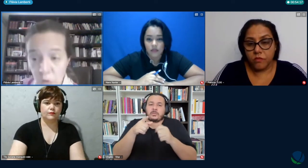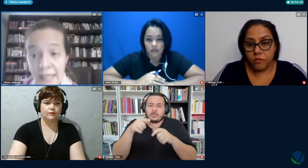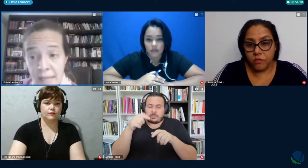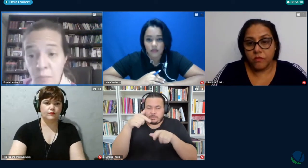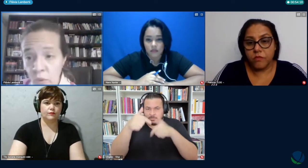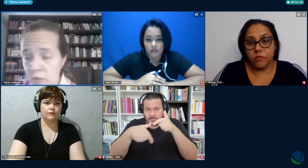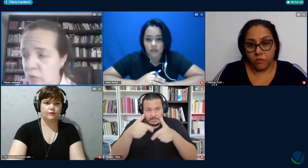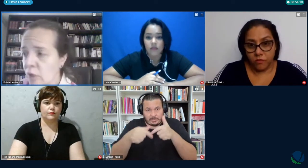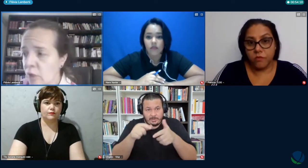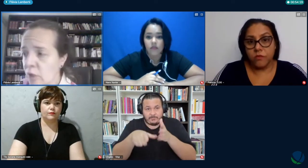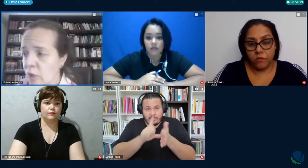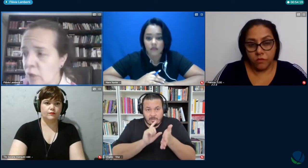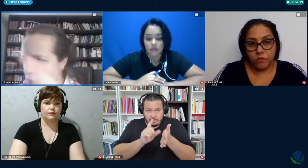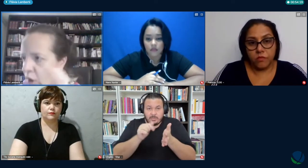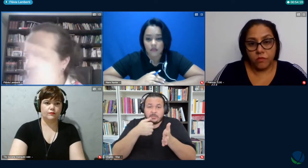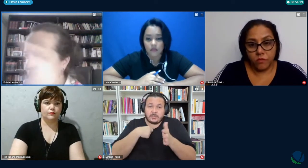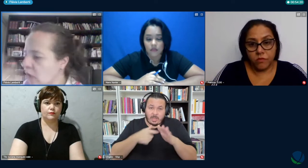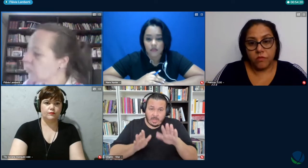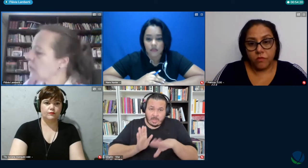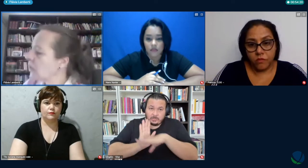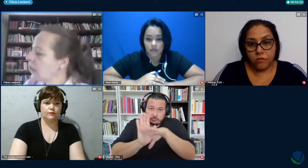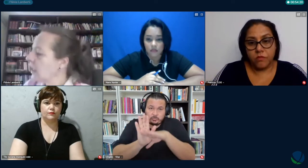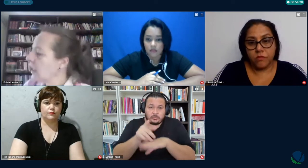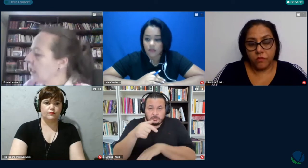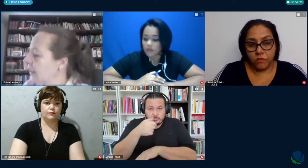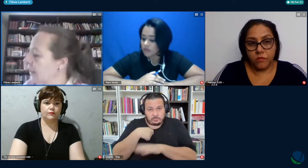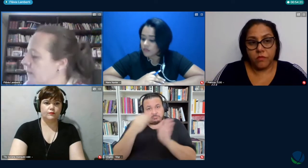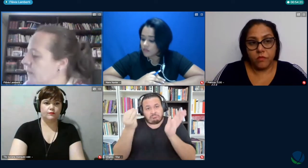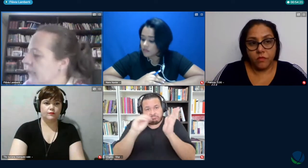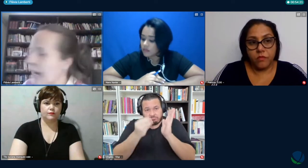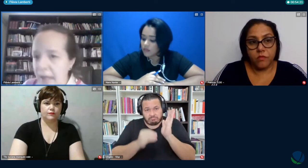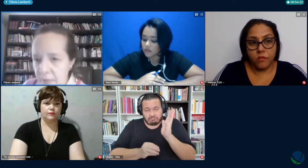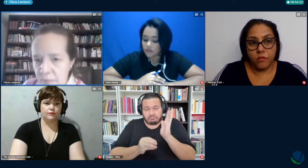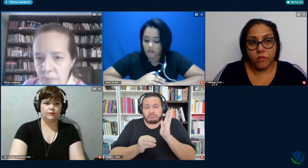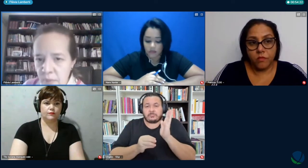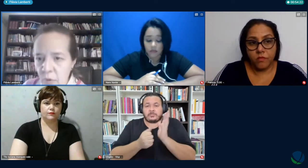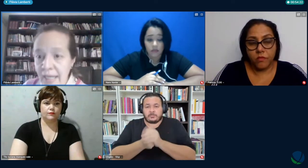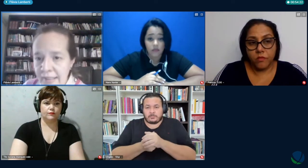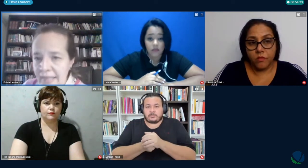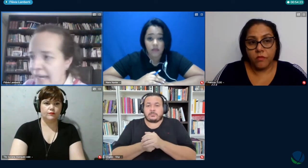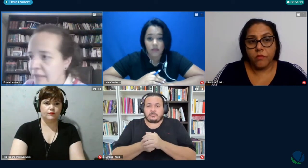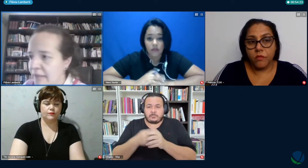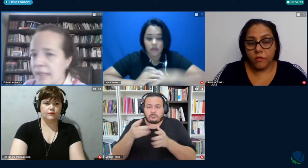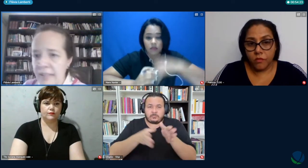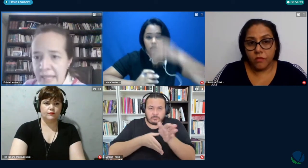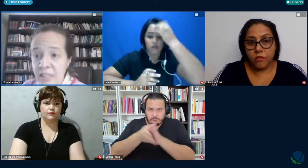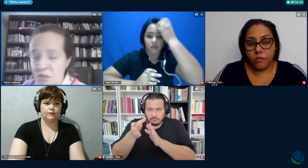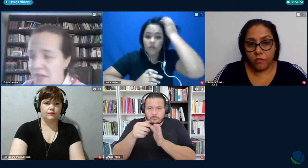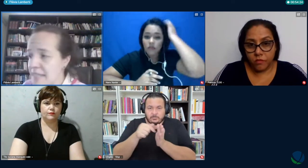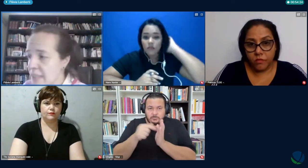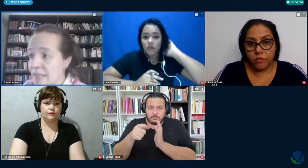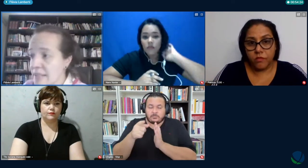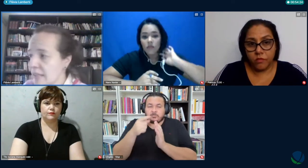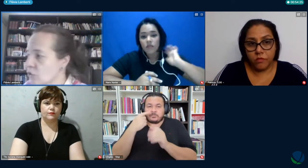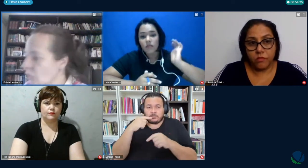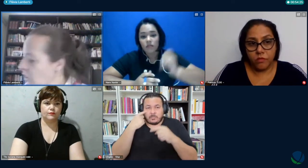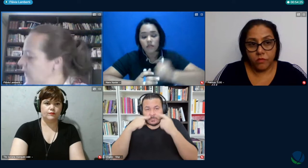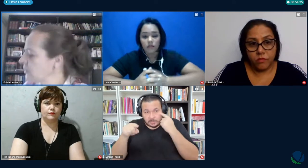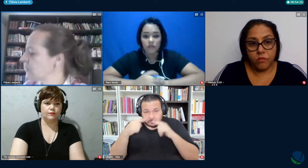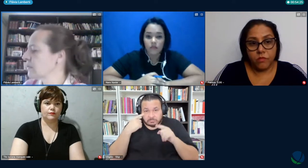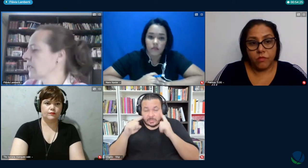isso ajudaria muito. Eu coloco, né, para orientar, né, na identificação